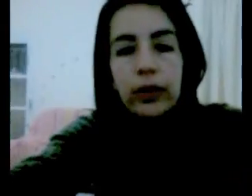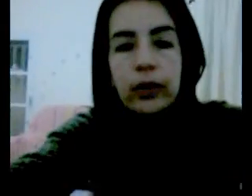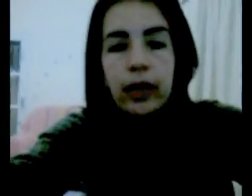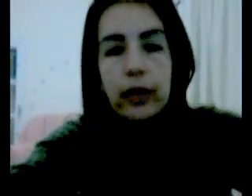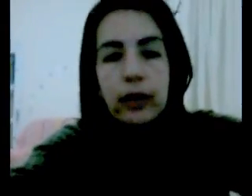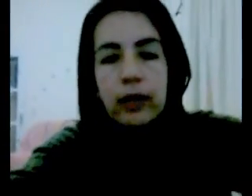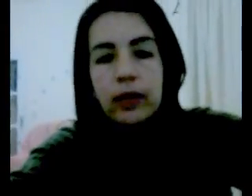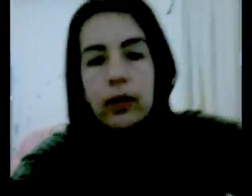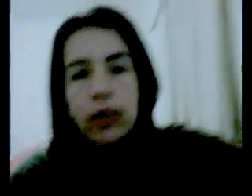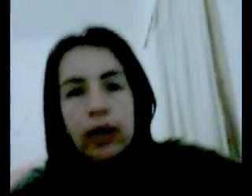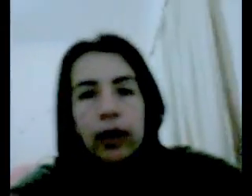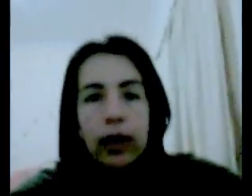em algum lugar.